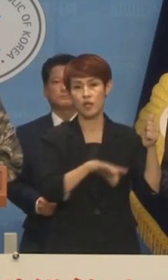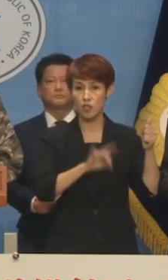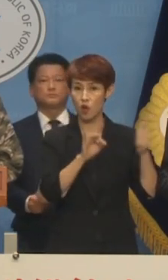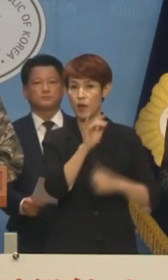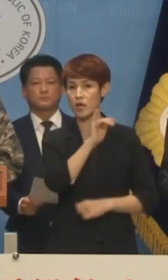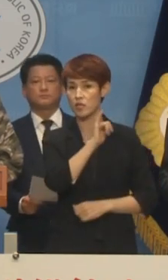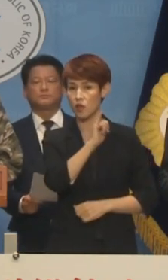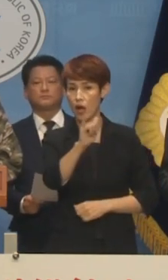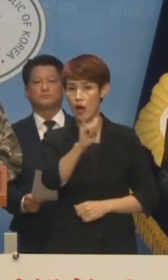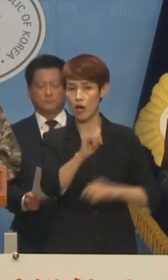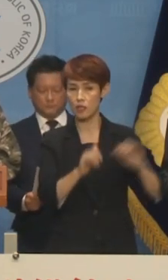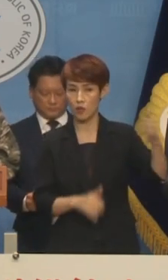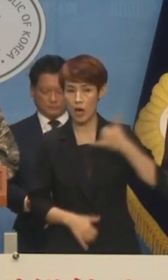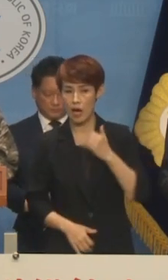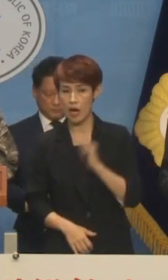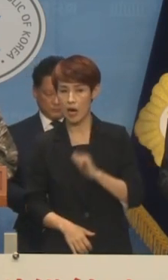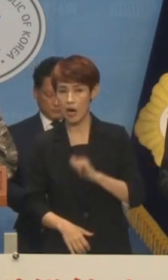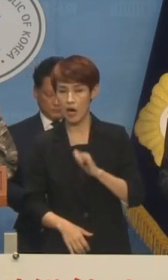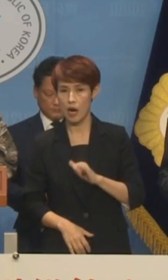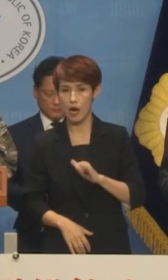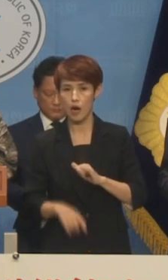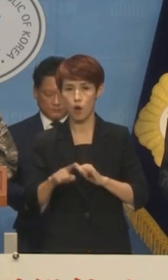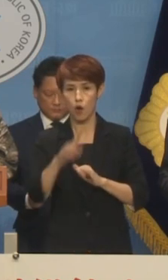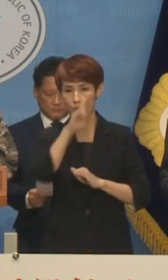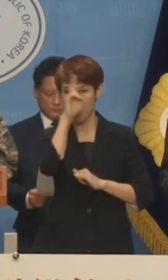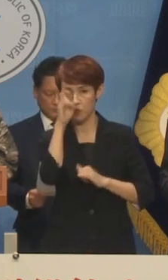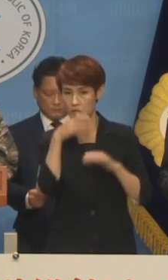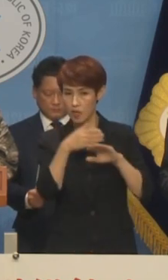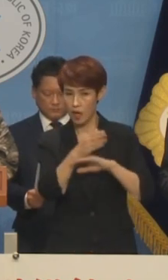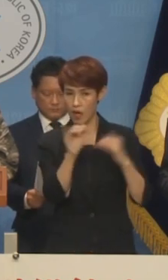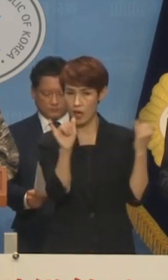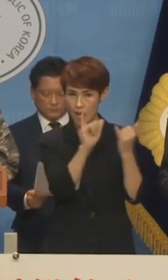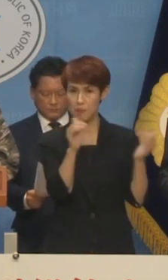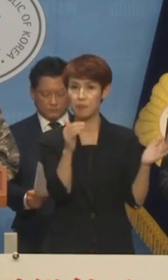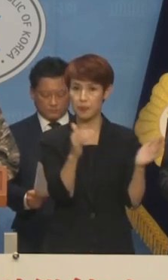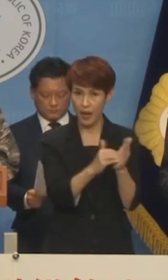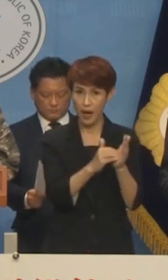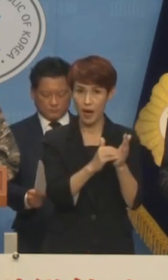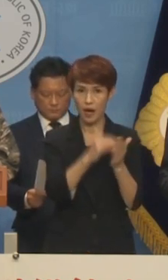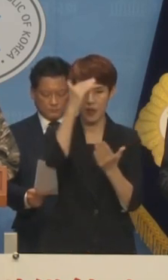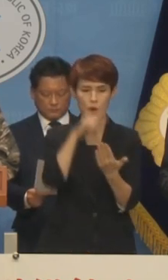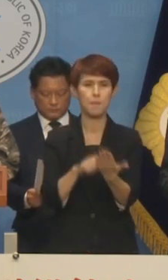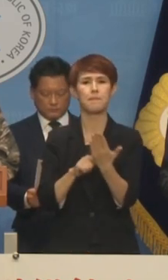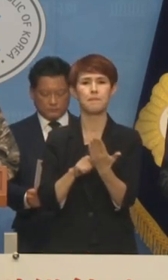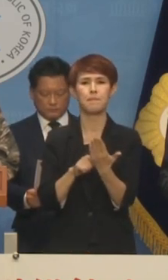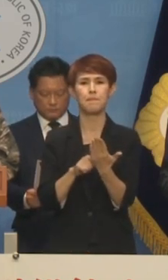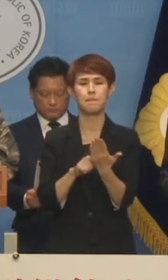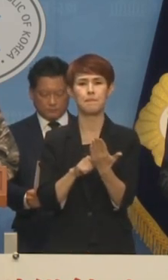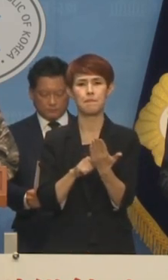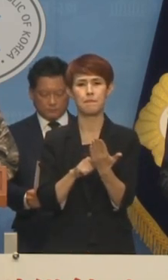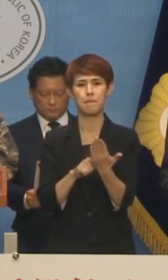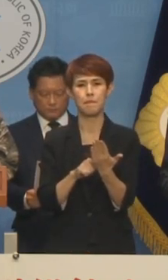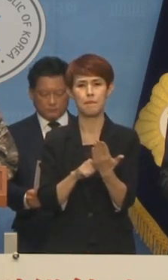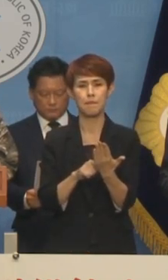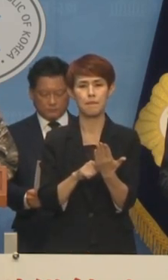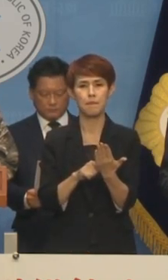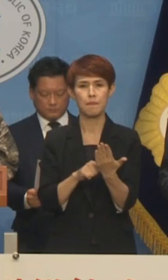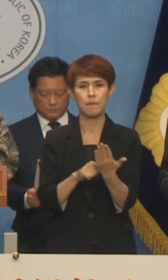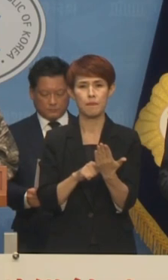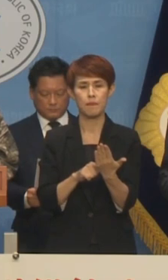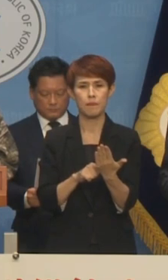전화를 받지 않다가 오후 늦게 통화가 이뤄진 내역이 나온 것으로 확인되었습니다.